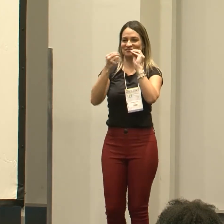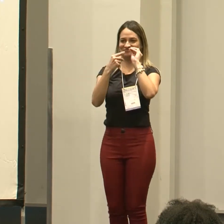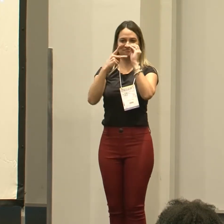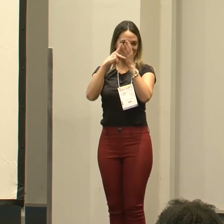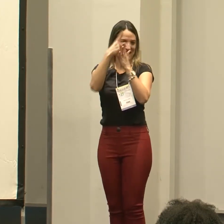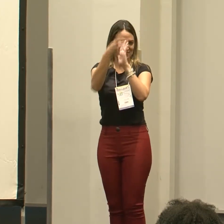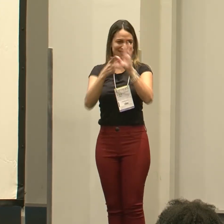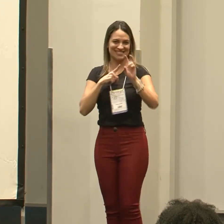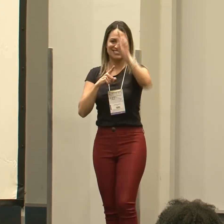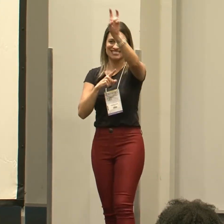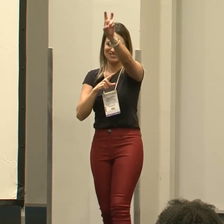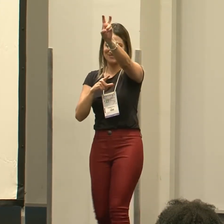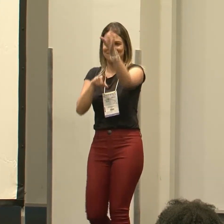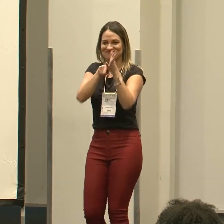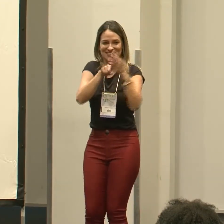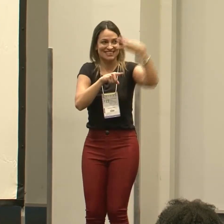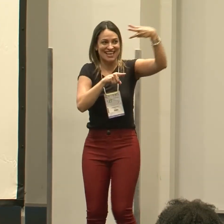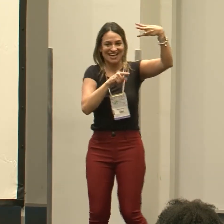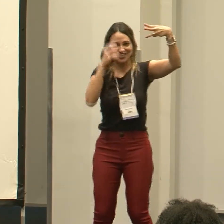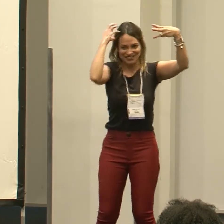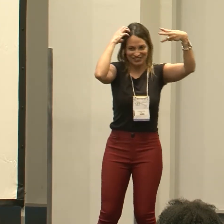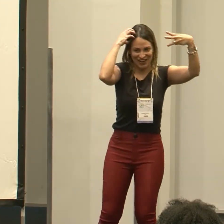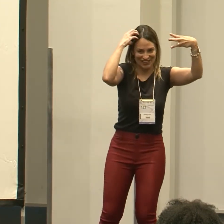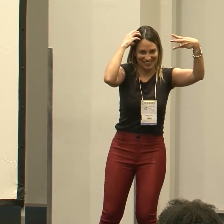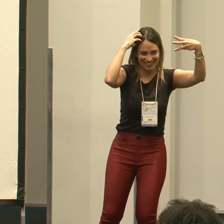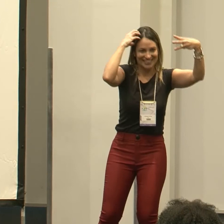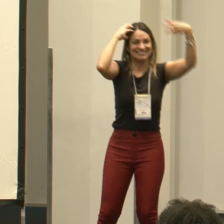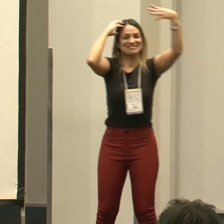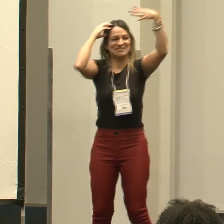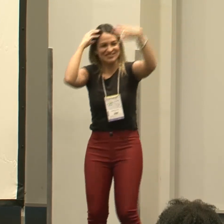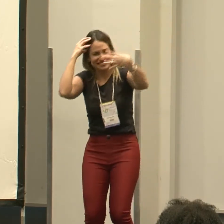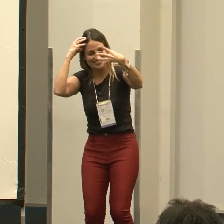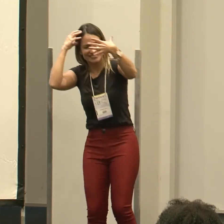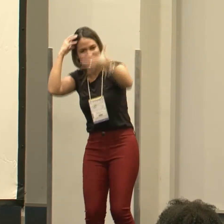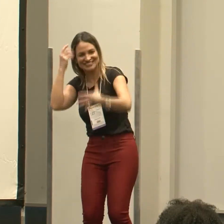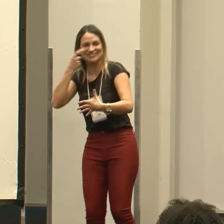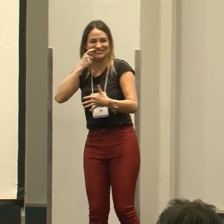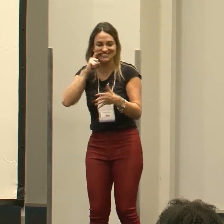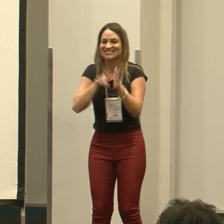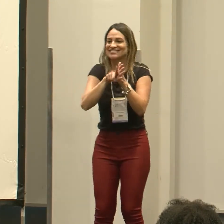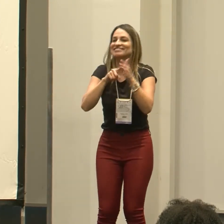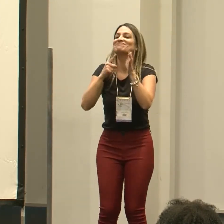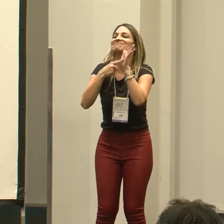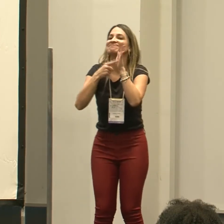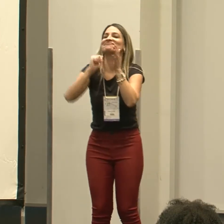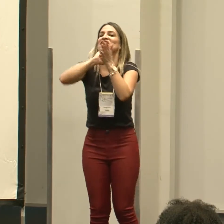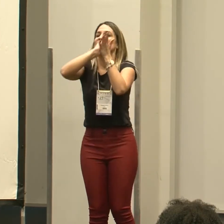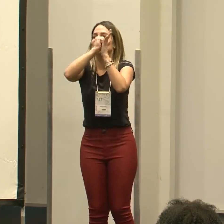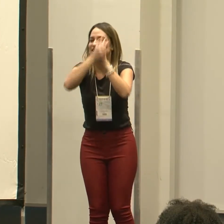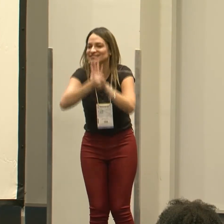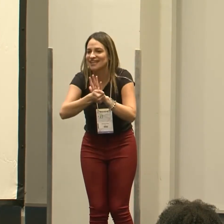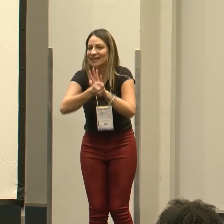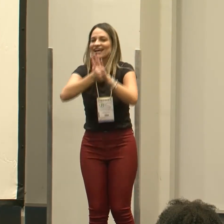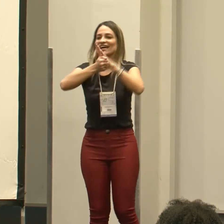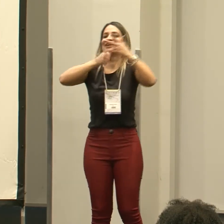Esse aqui é sobre os 5 parâmetros, que eu falei, o William Stocco falou de 3, depois o Lucina Ferreira Brito trouxe mais, que